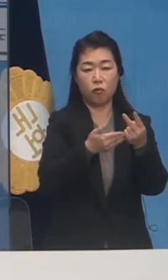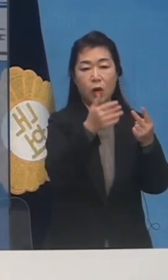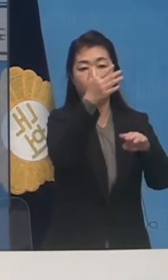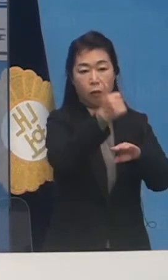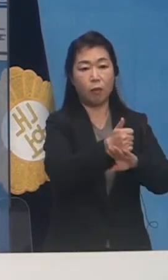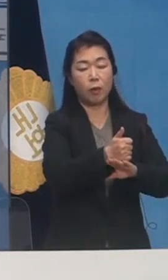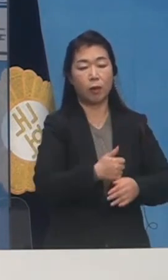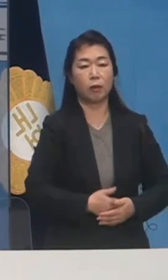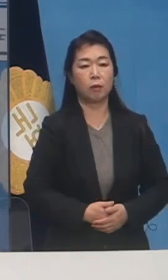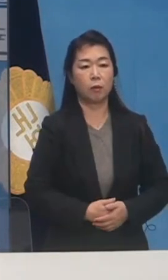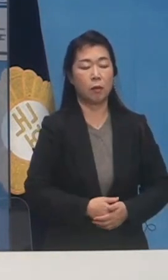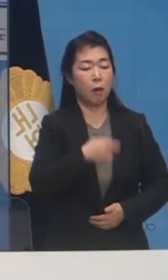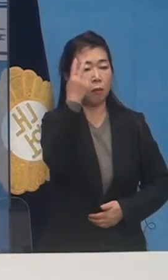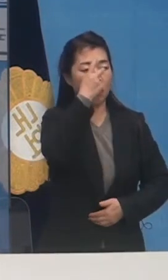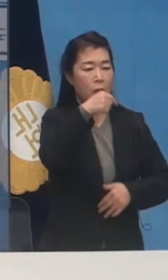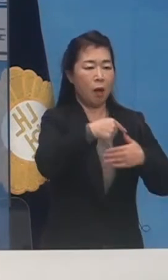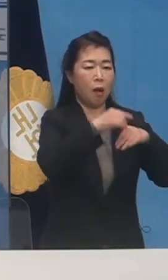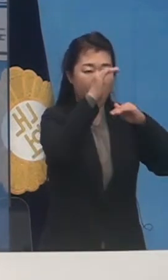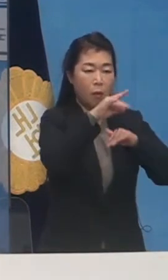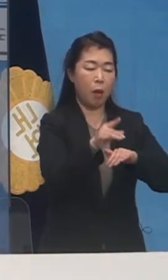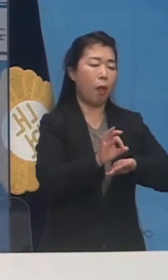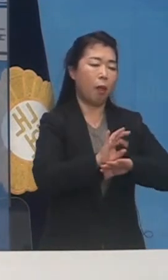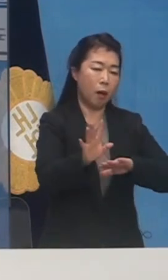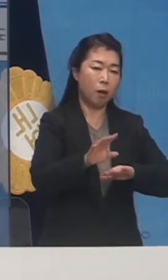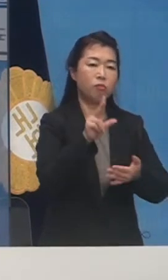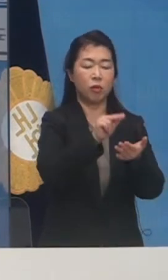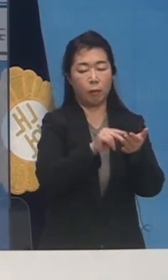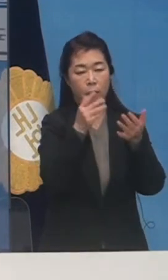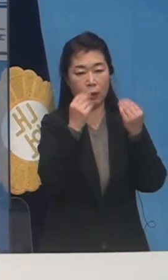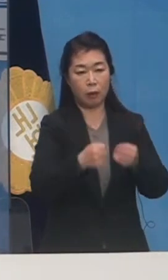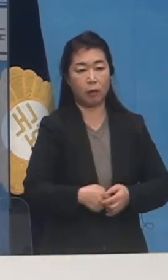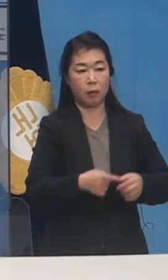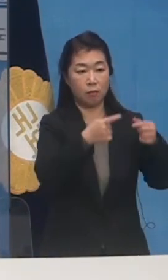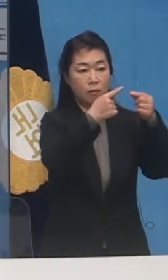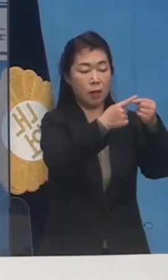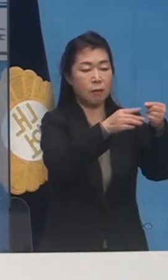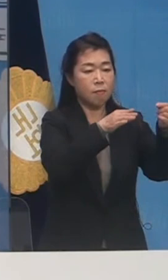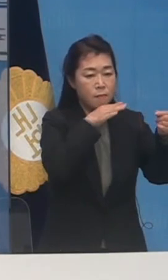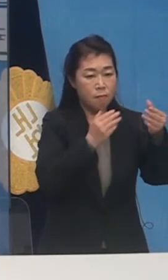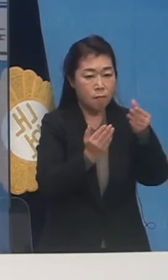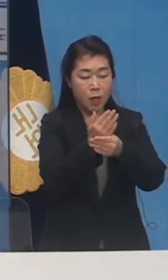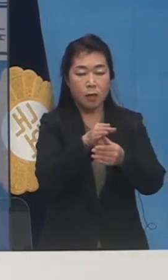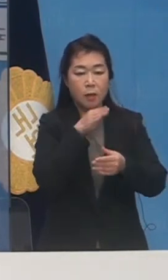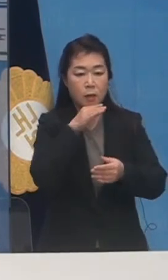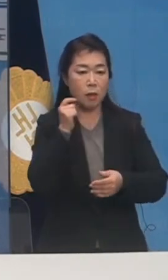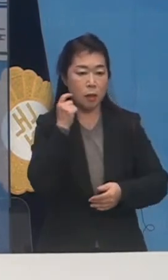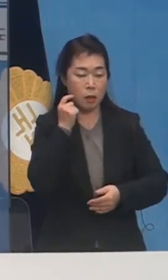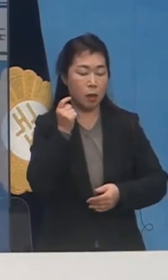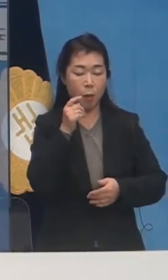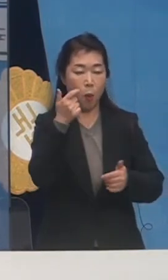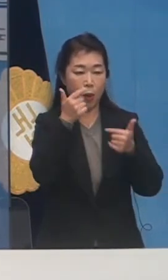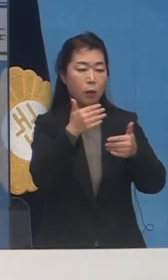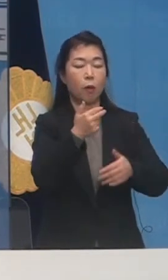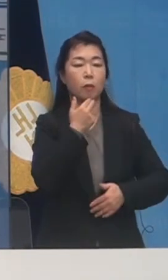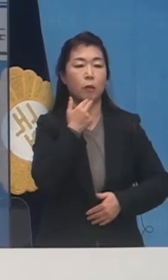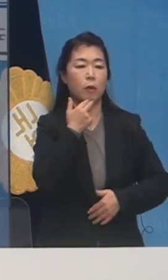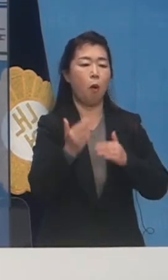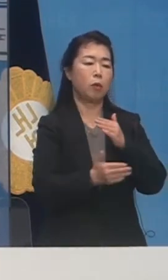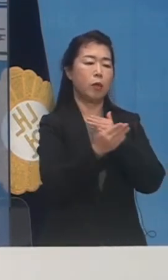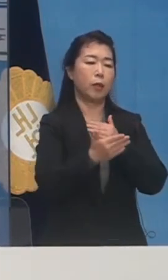구미노동지청의 조사는 문제투성이었다. 첫째, 사실관계도 정확하게 파악하지 못한 부실한